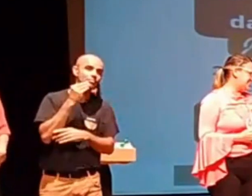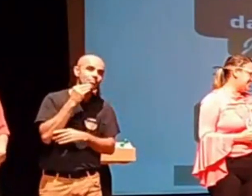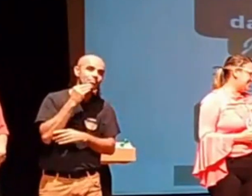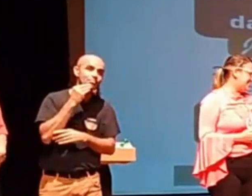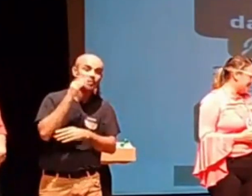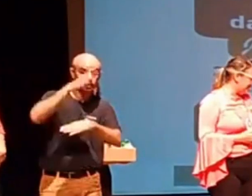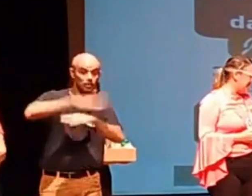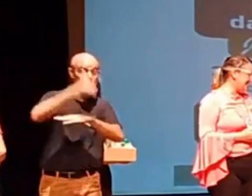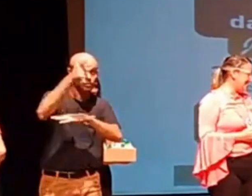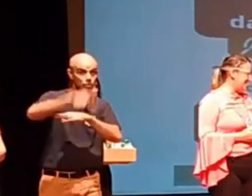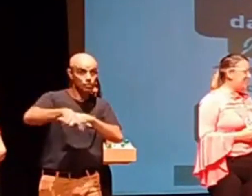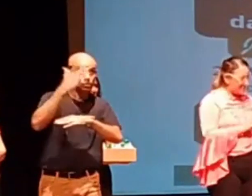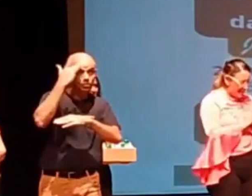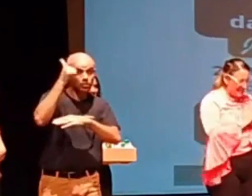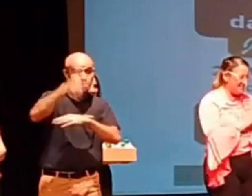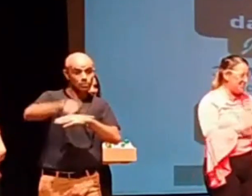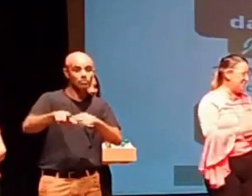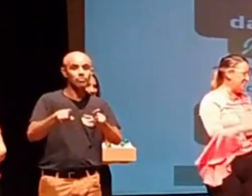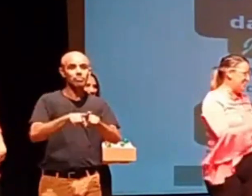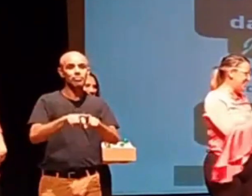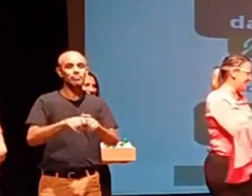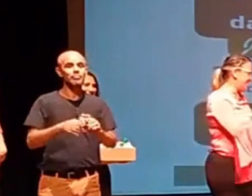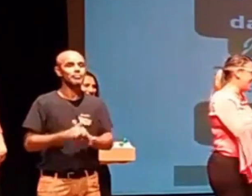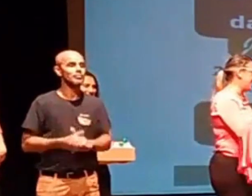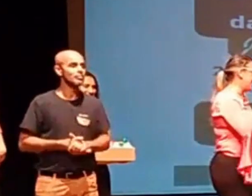tarde estamos aí, e amanhã também, né?